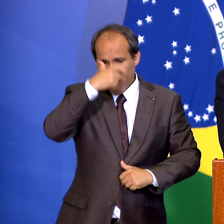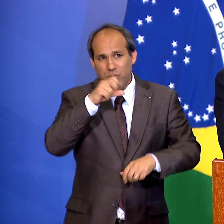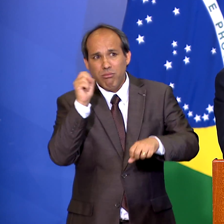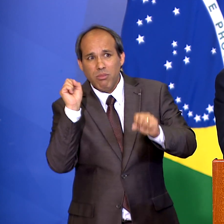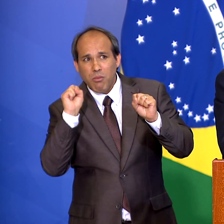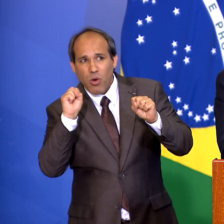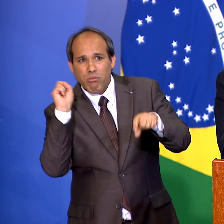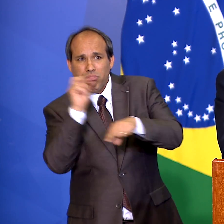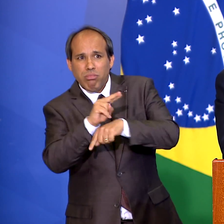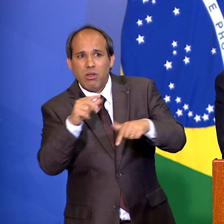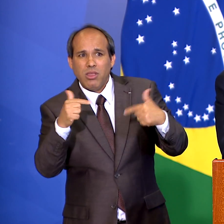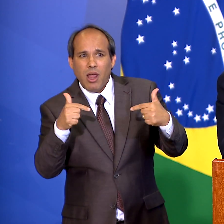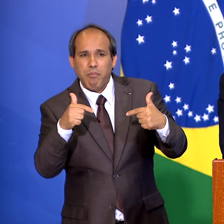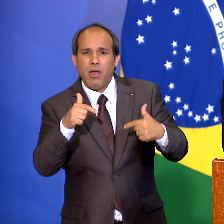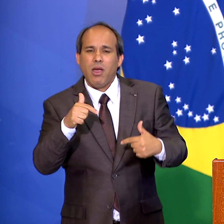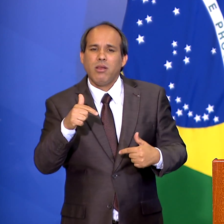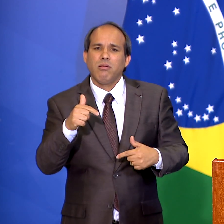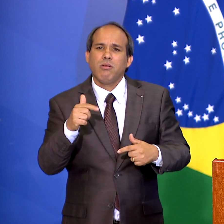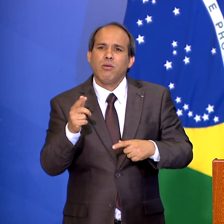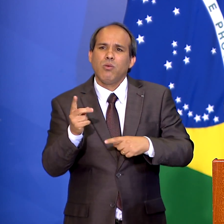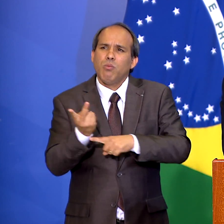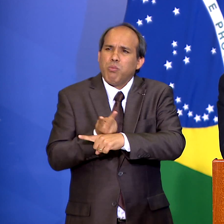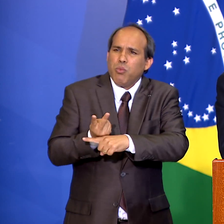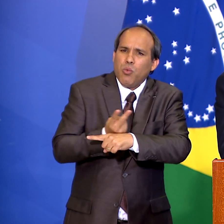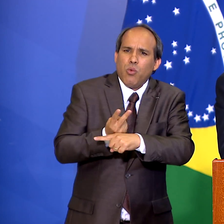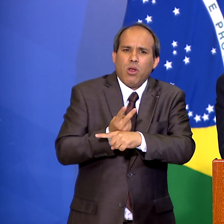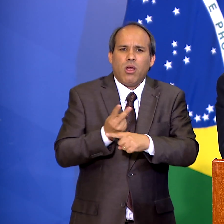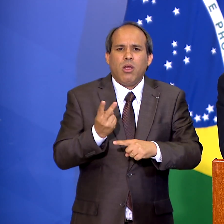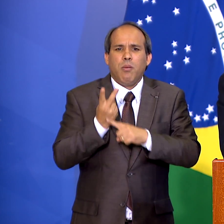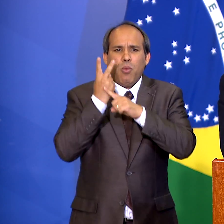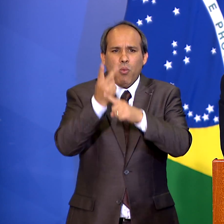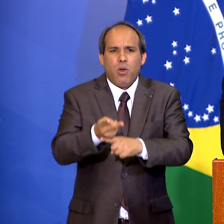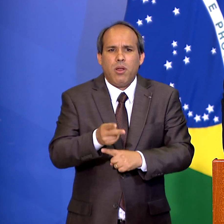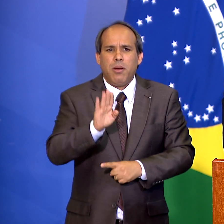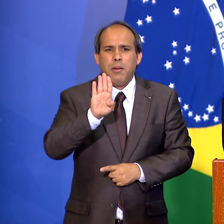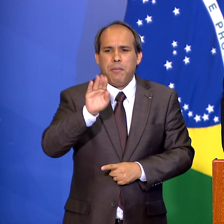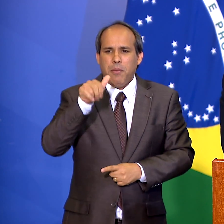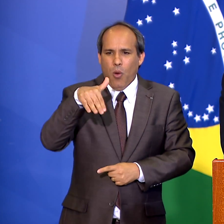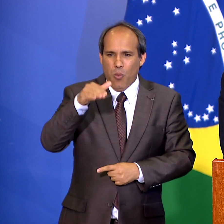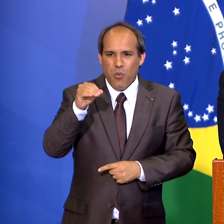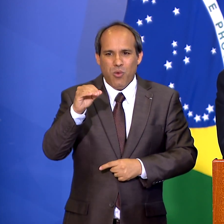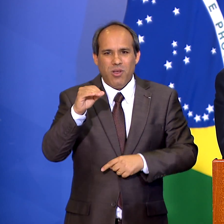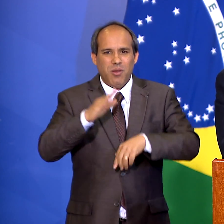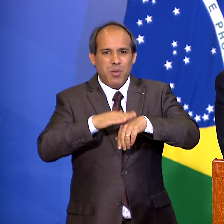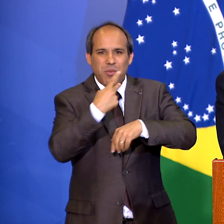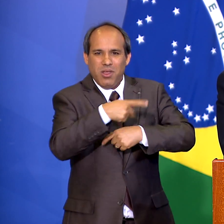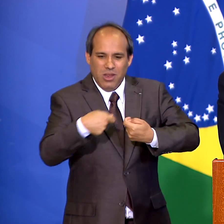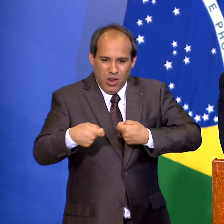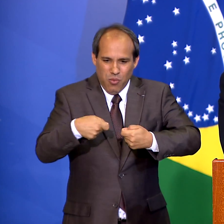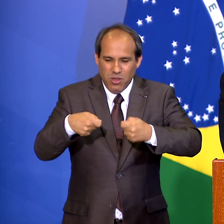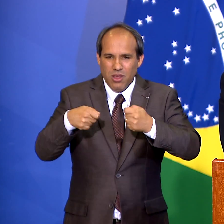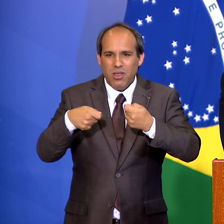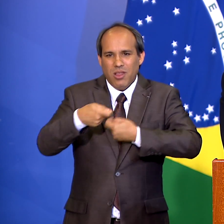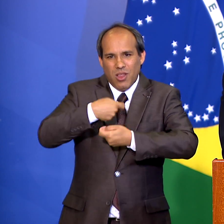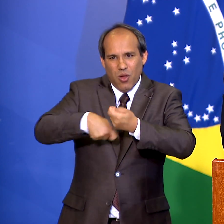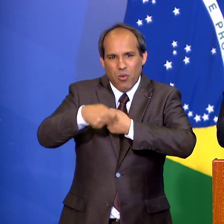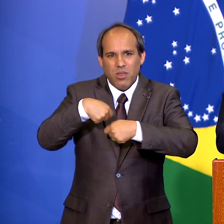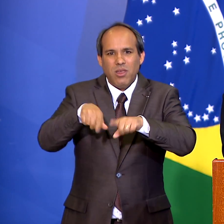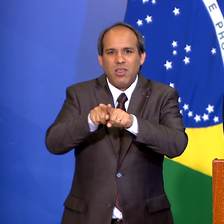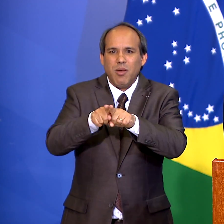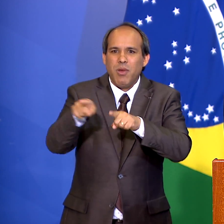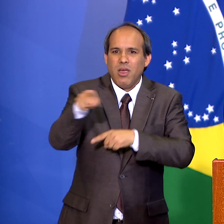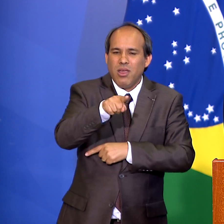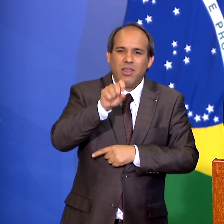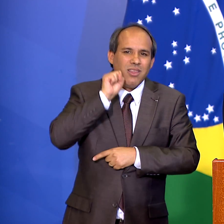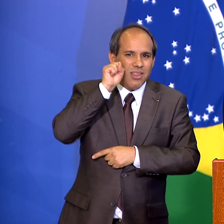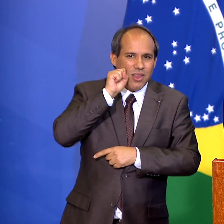aptas a buscar bancos, tocar o seu negócio para frente. E dê a dica aqui para deputados e o